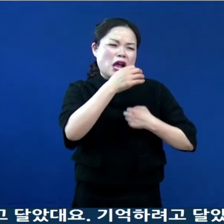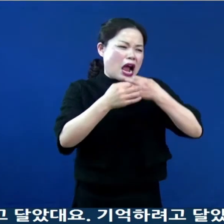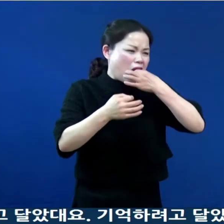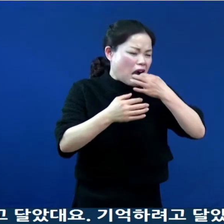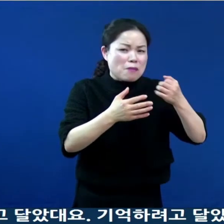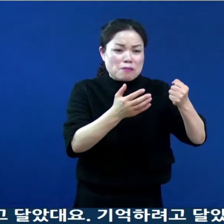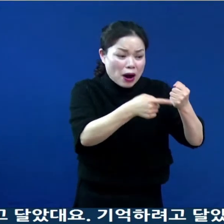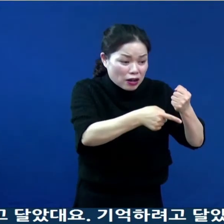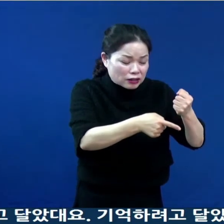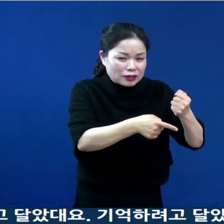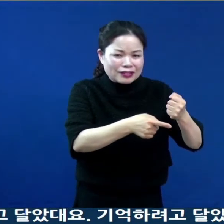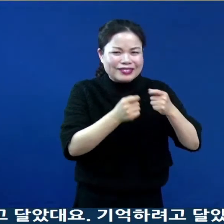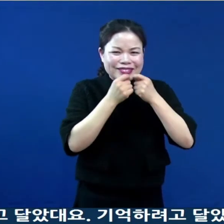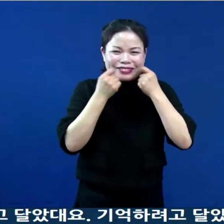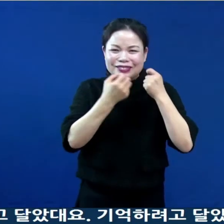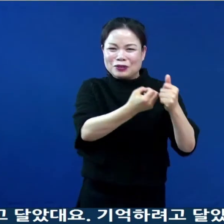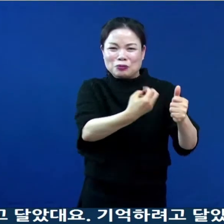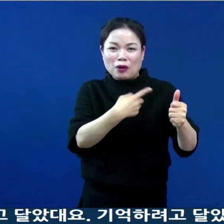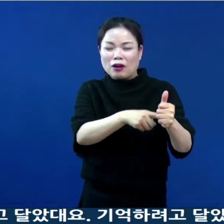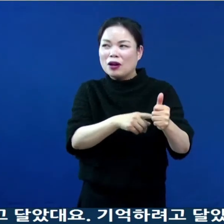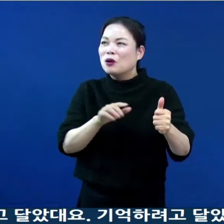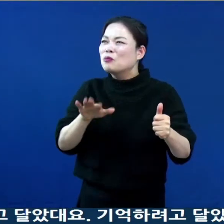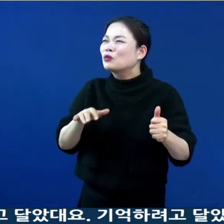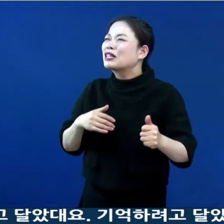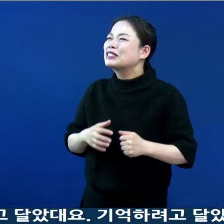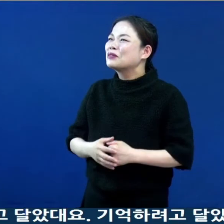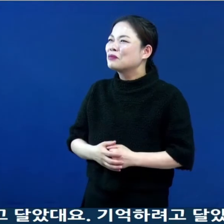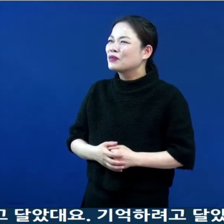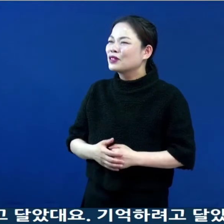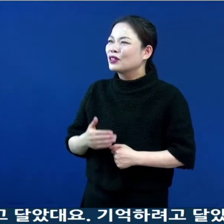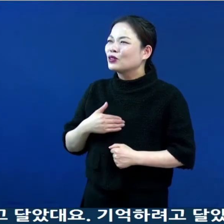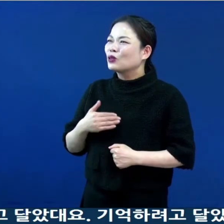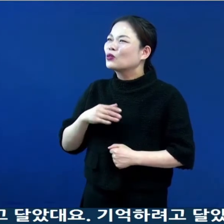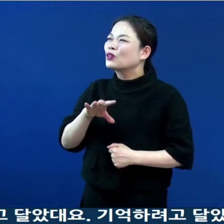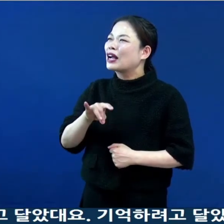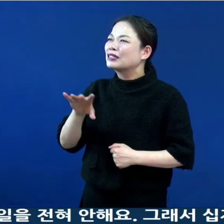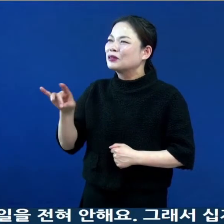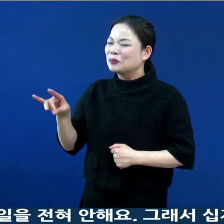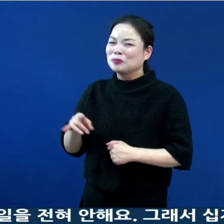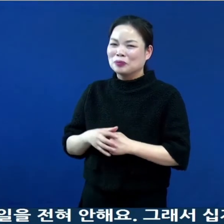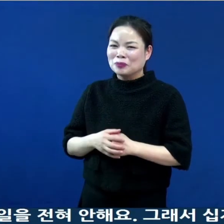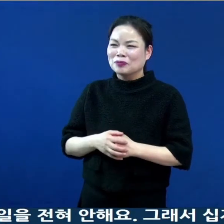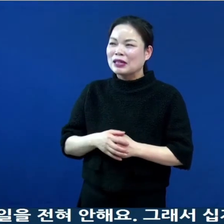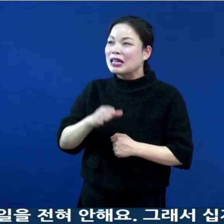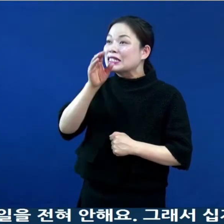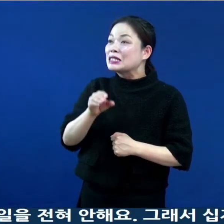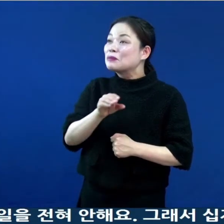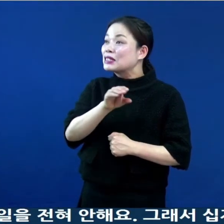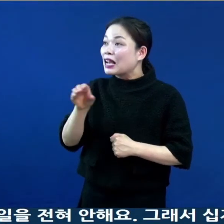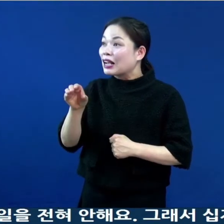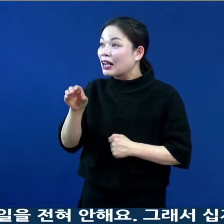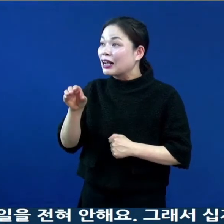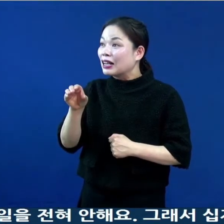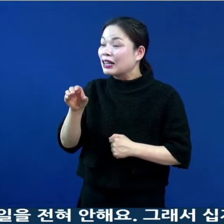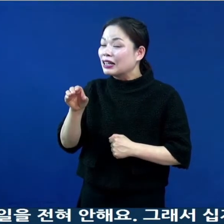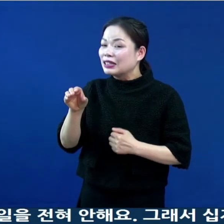하냐고 그랬더니 씩 웃으면서 목사님, 저도 가끔 이